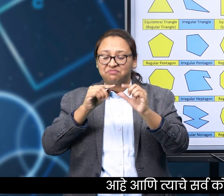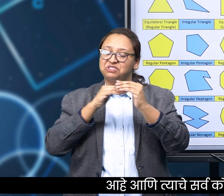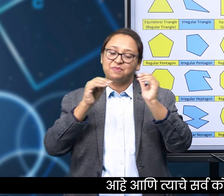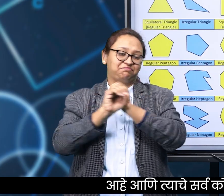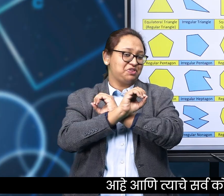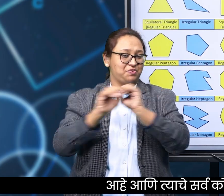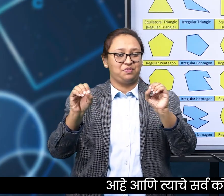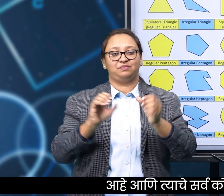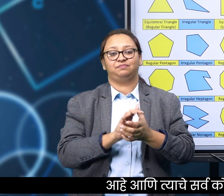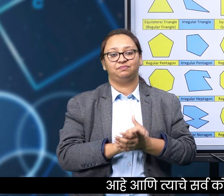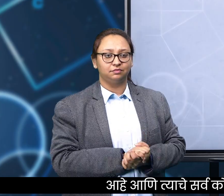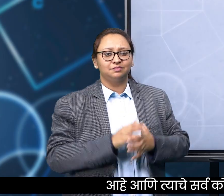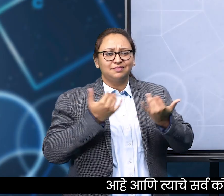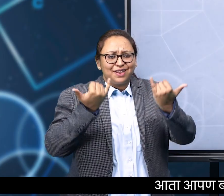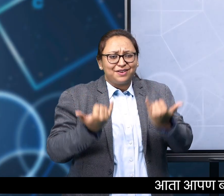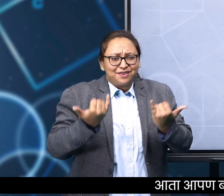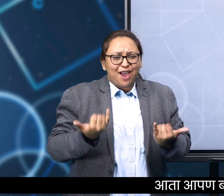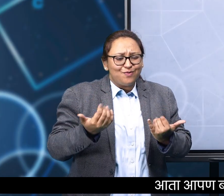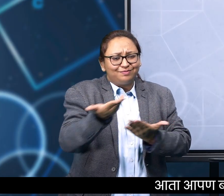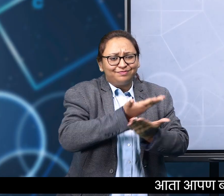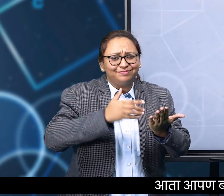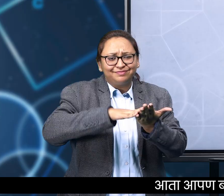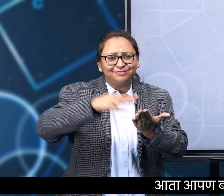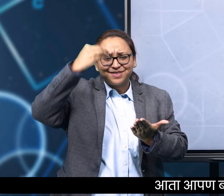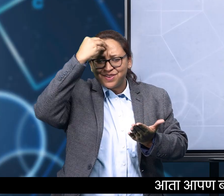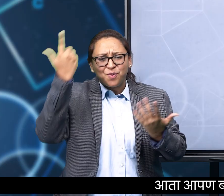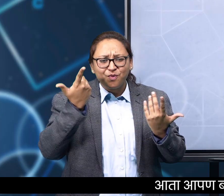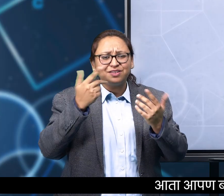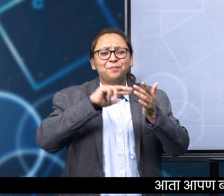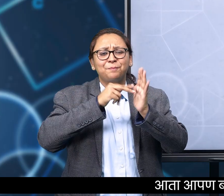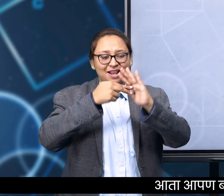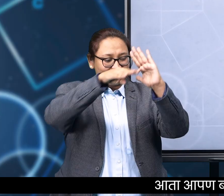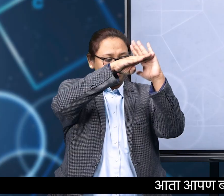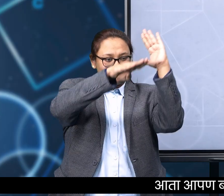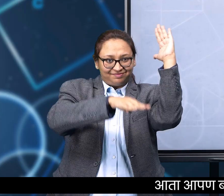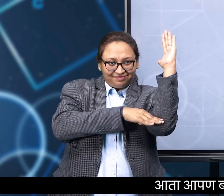मापनात असमान आहेत. आता आपण बहुभुजाबद्दल शिकू.